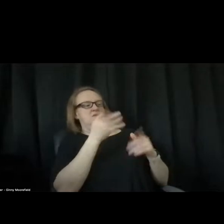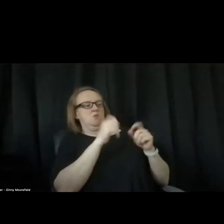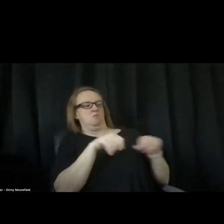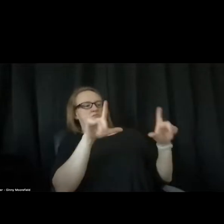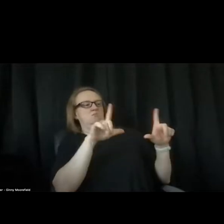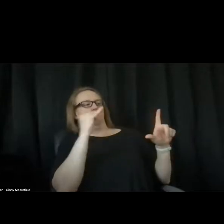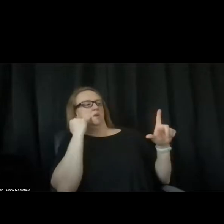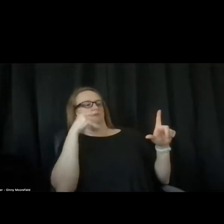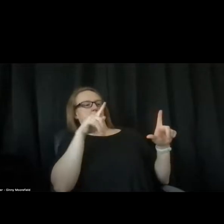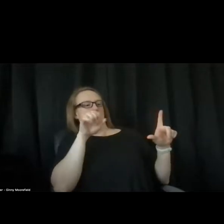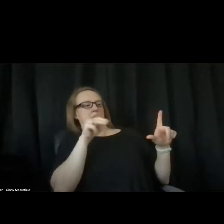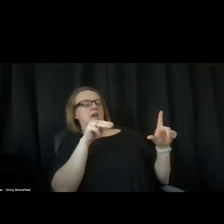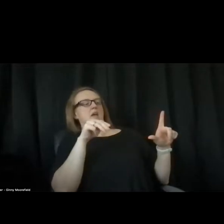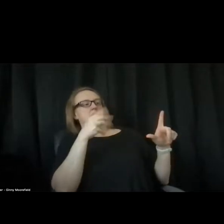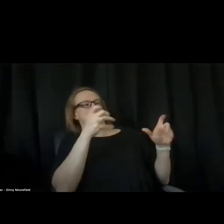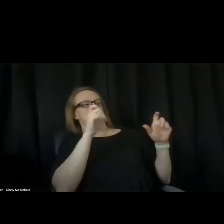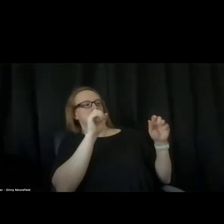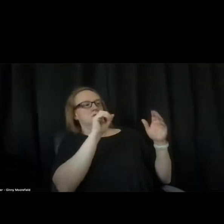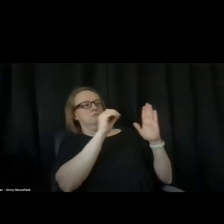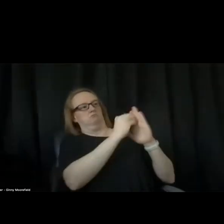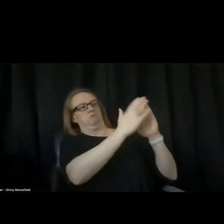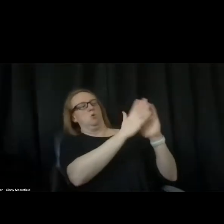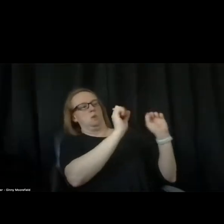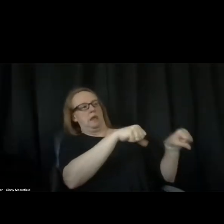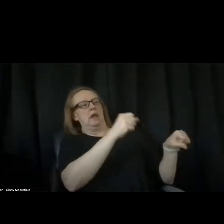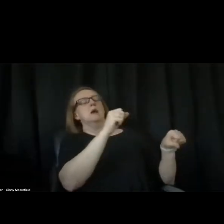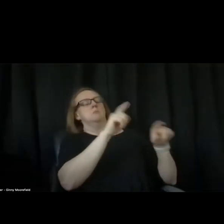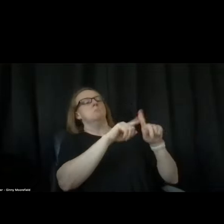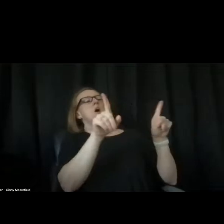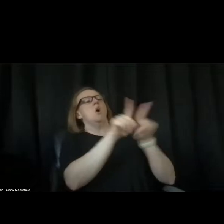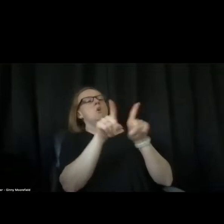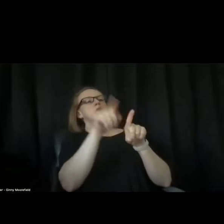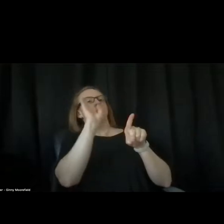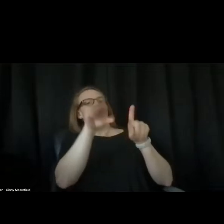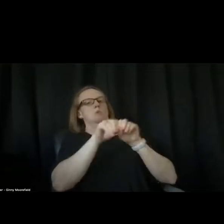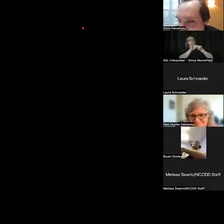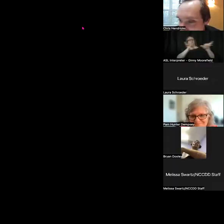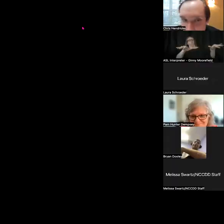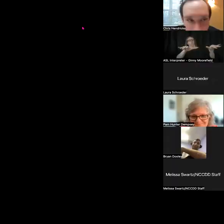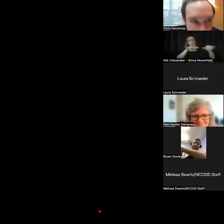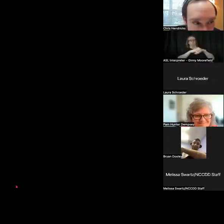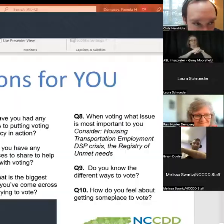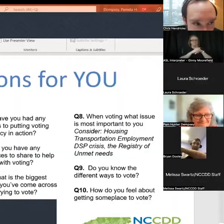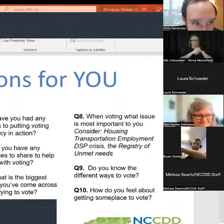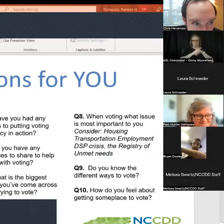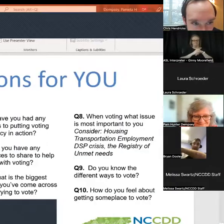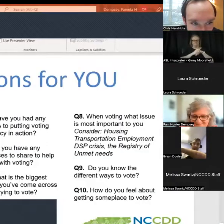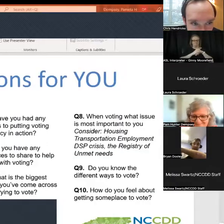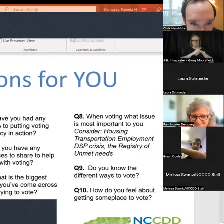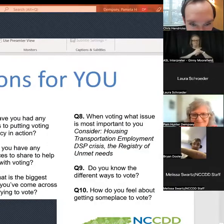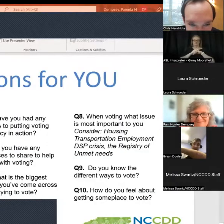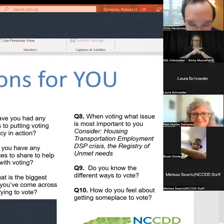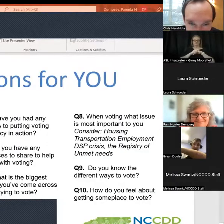de información que lo vamos a compartir Y también vamos a enviar un correo con más información